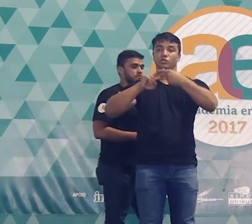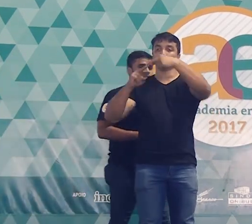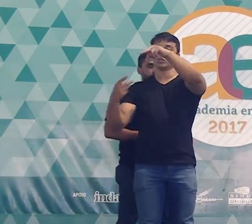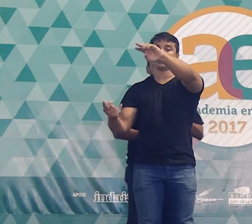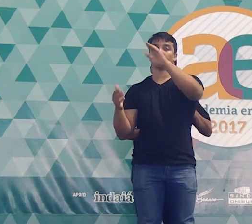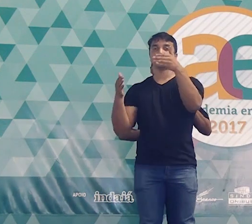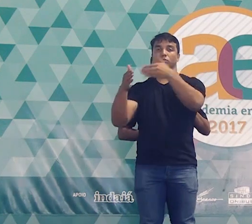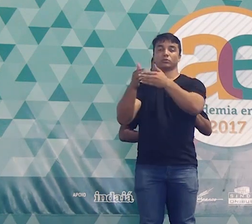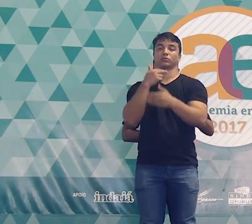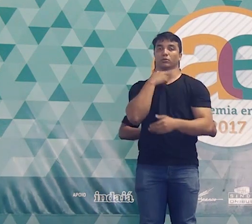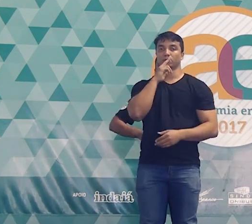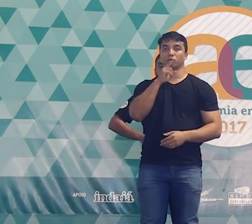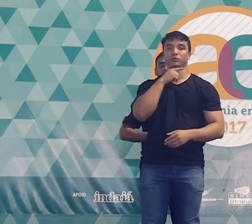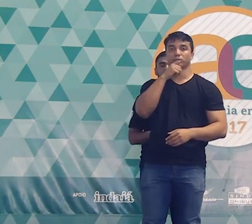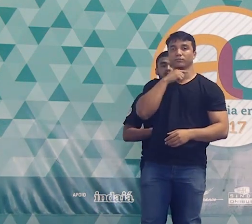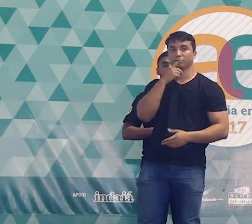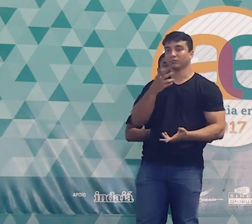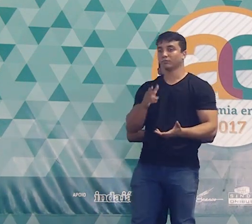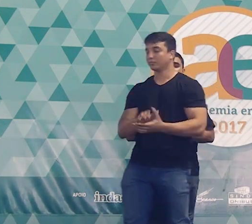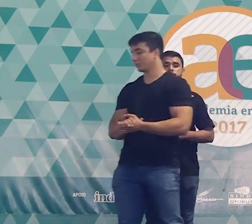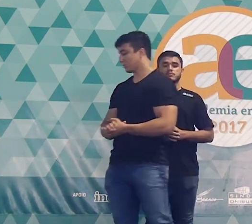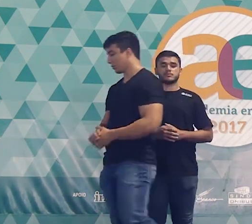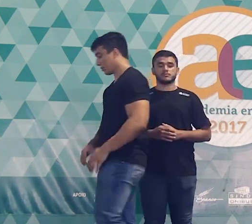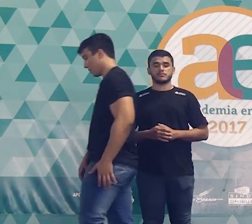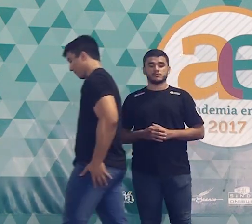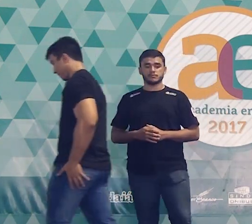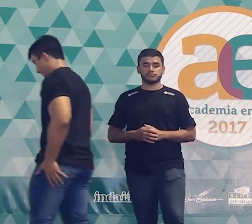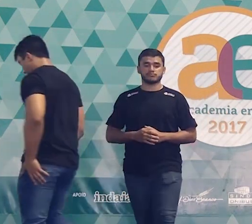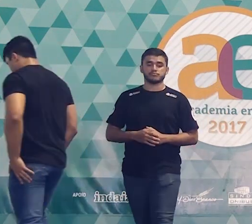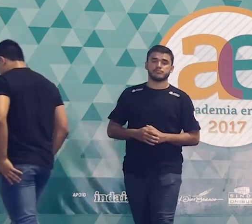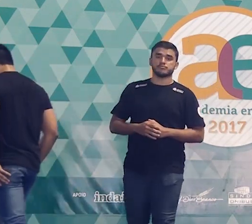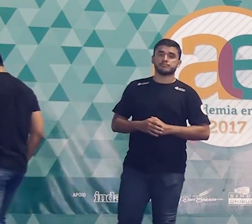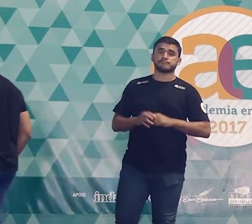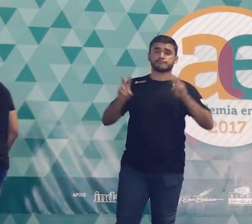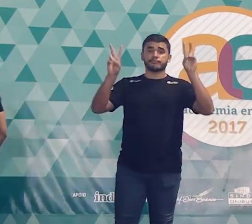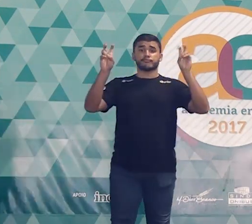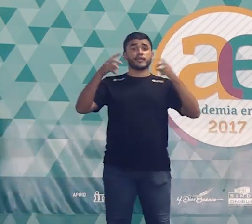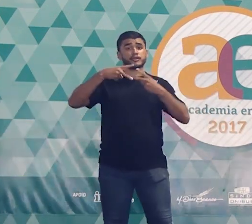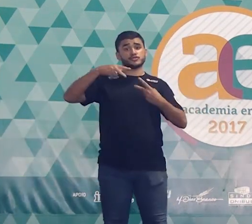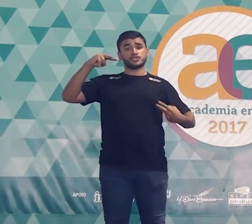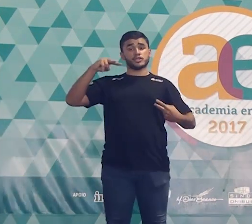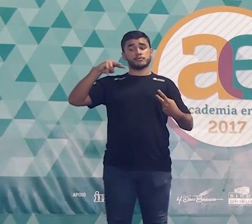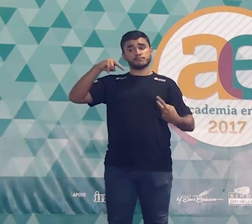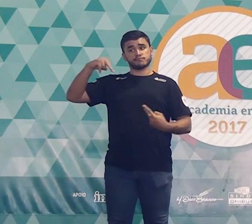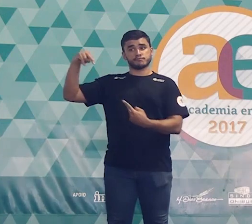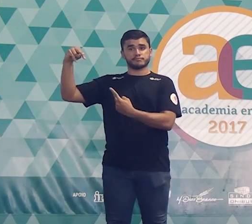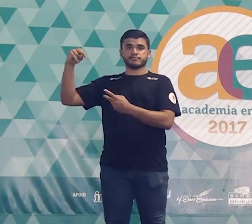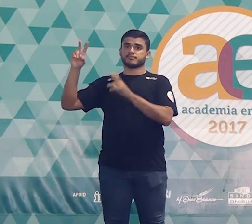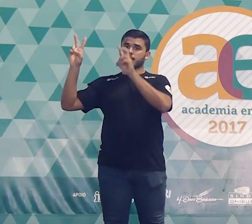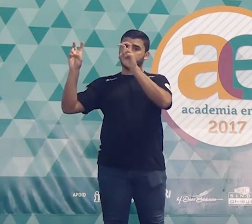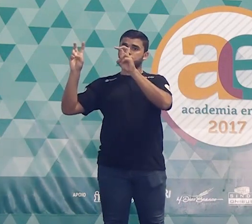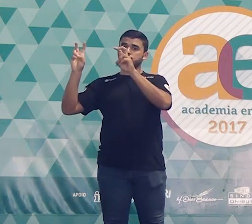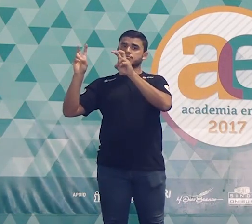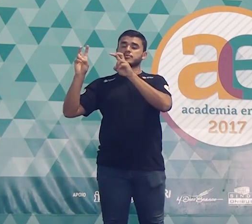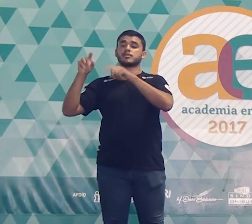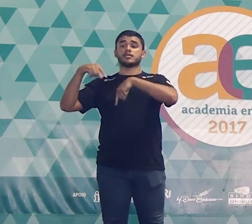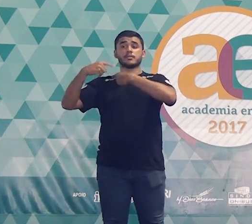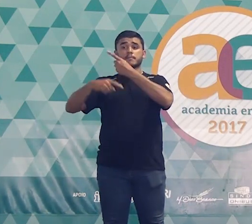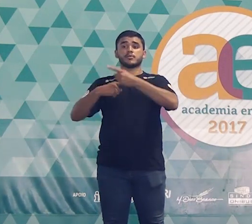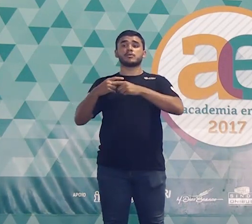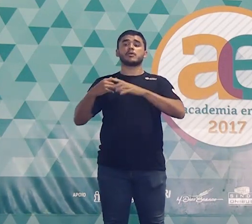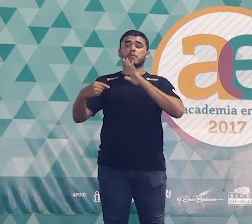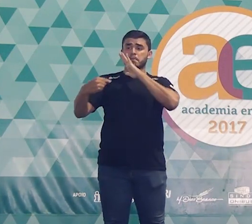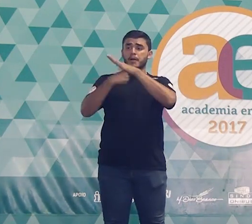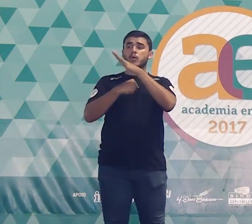genética. Aí, infelizmente, eu não vou ter como falar isso agora, porque a gente está no outro assunto. Mas quem tiver a dúvida, a gente pode tirar aí no final.